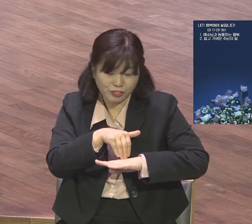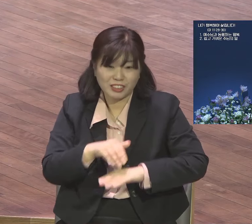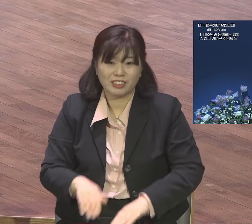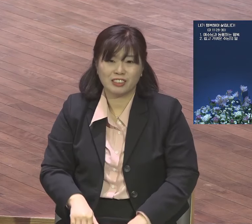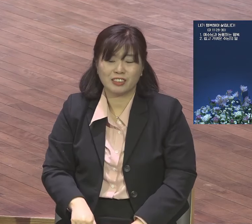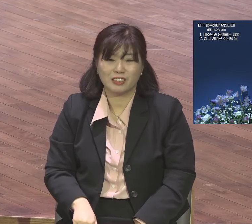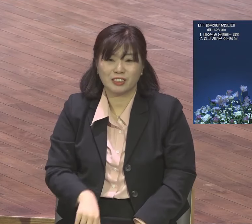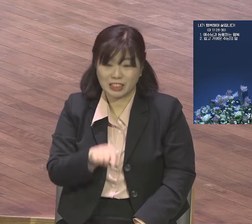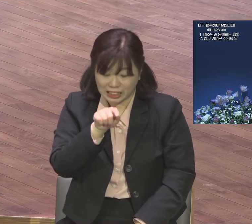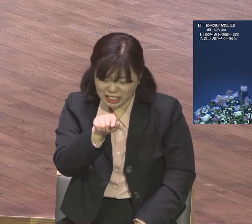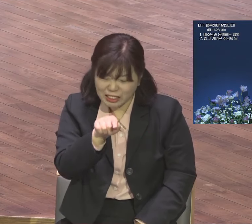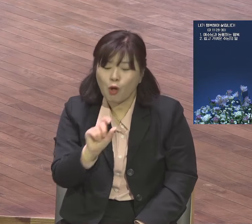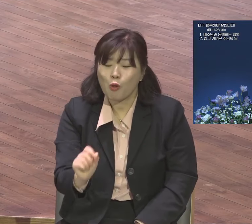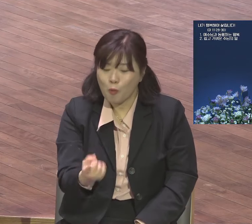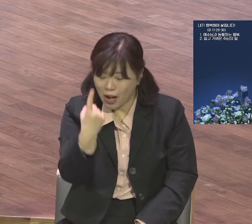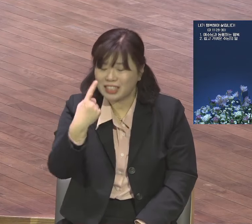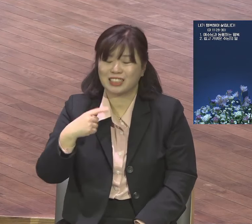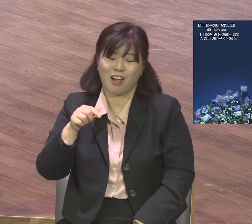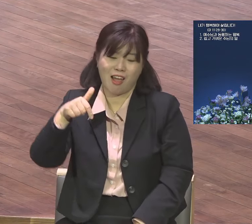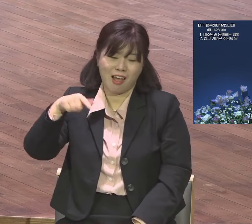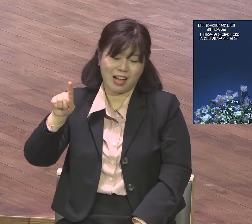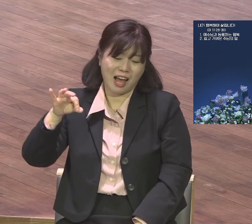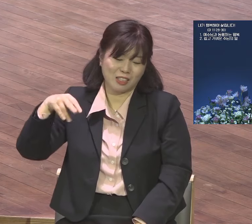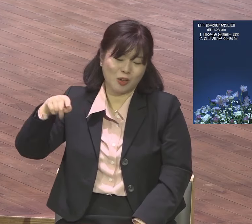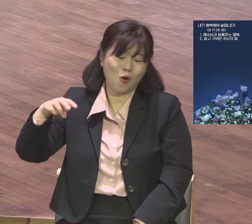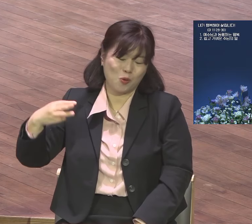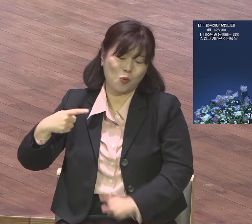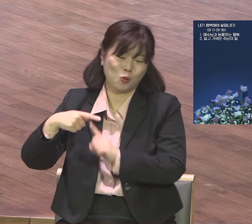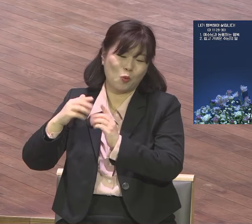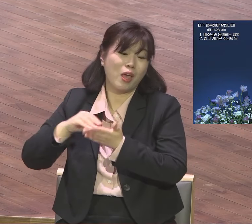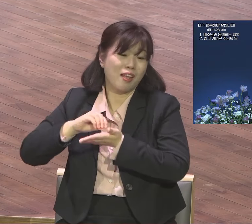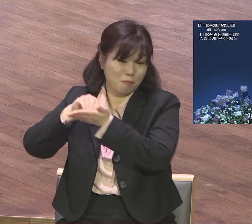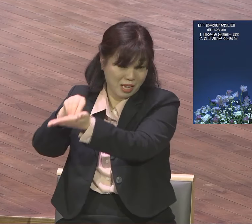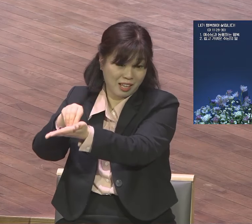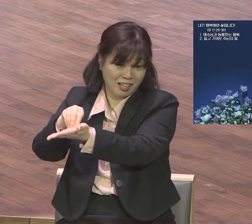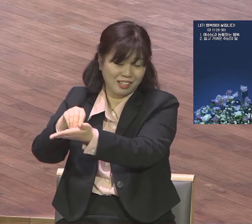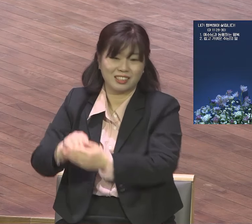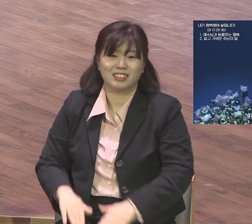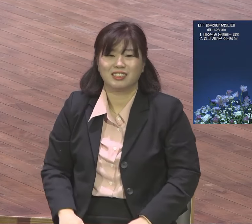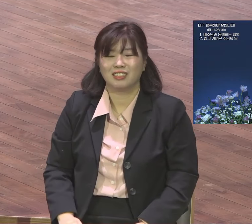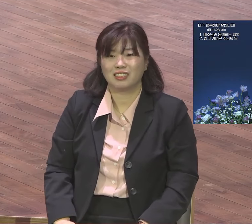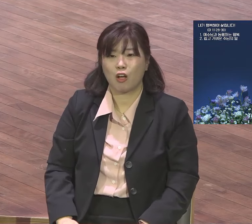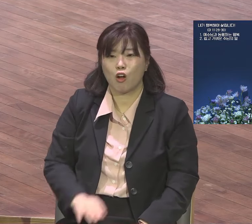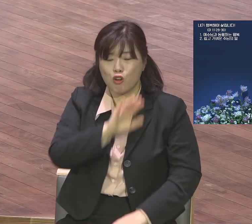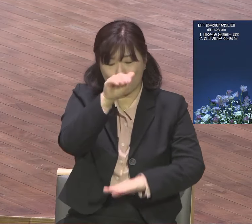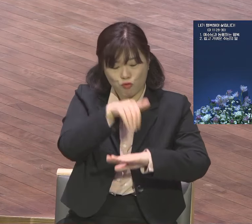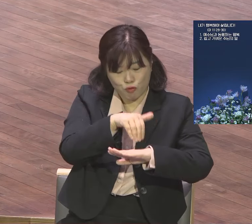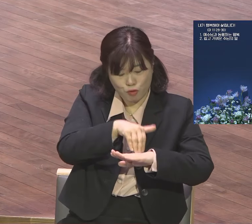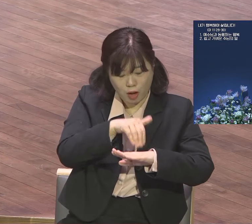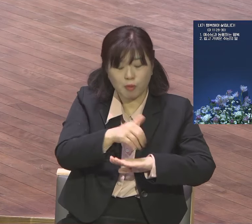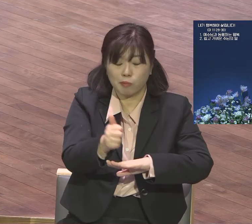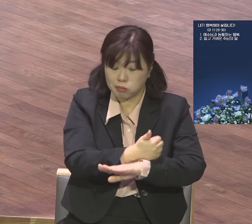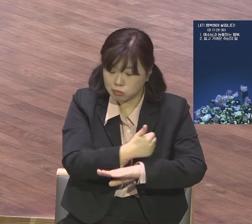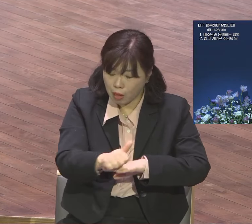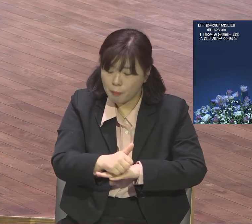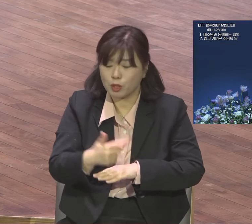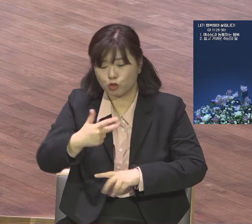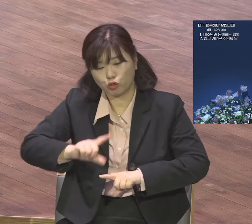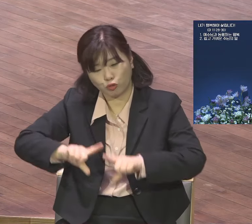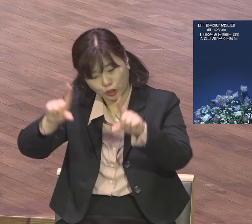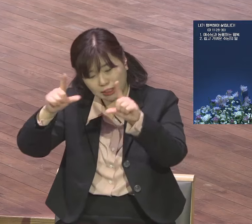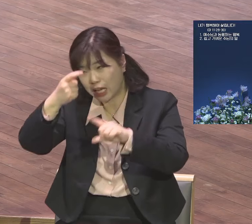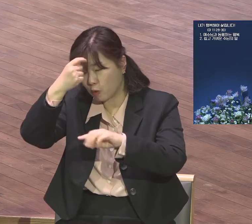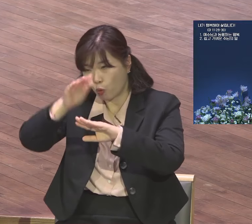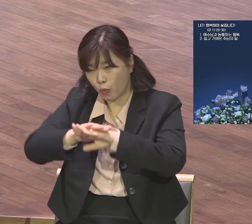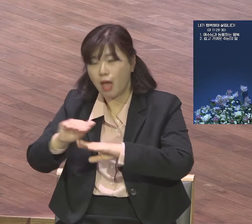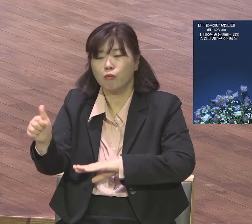이후 이제 청년회에서 신앙생활을 하고 있다가 외국인 교회가 세워지는 사역에 제가 동참을 하게